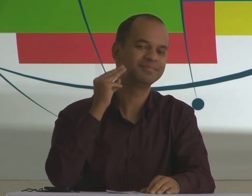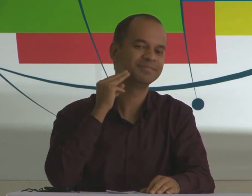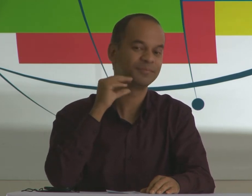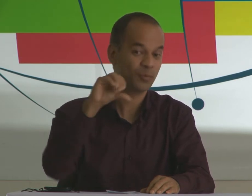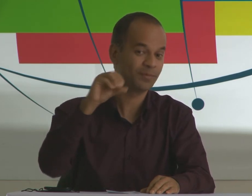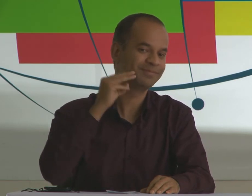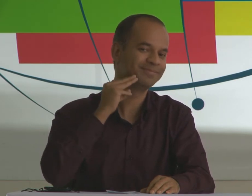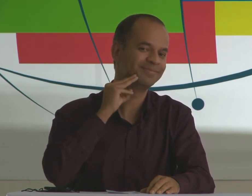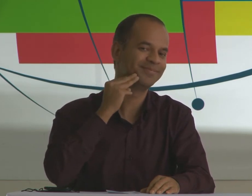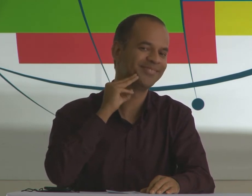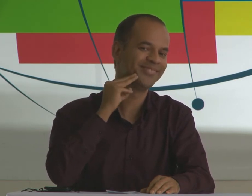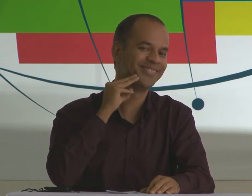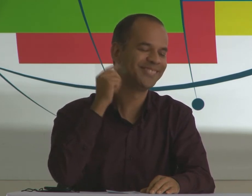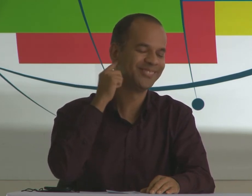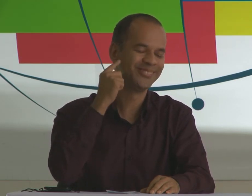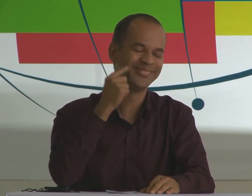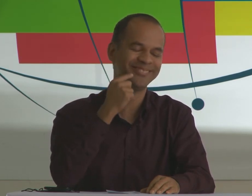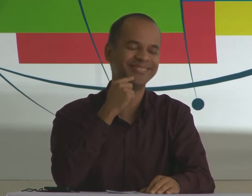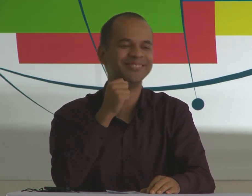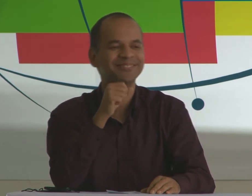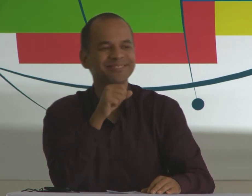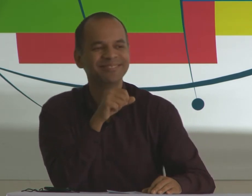o Congresso de Milão, o que aconteceu?